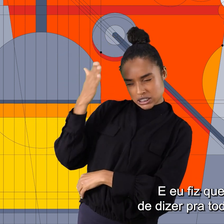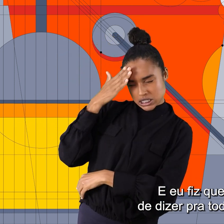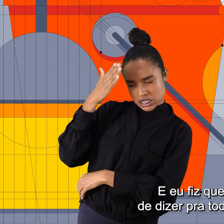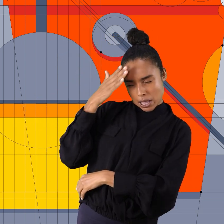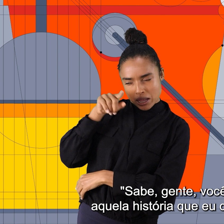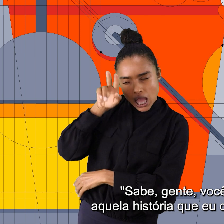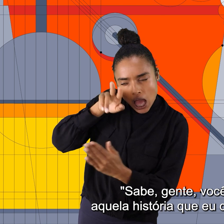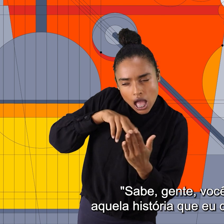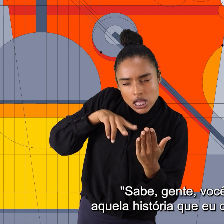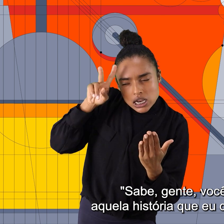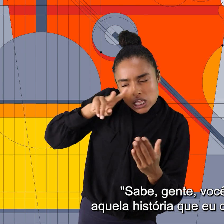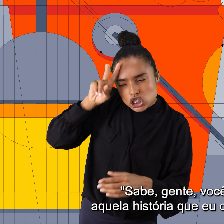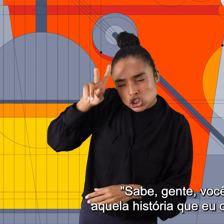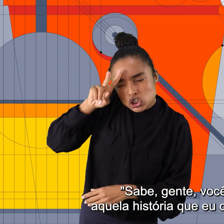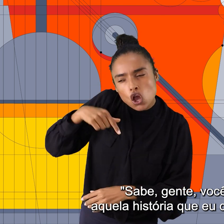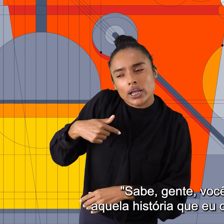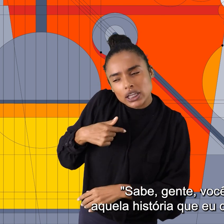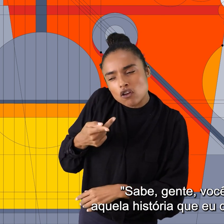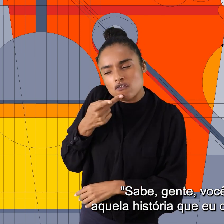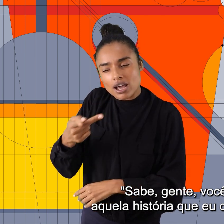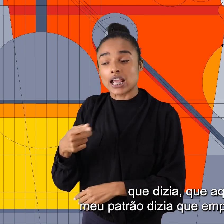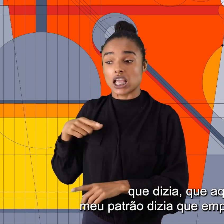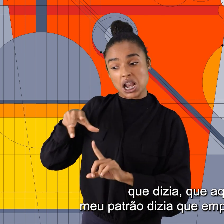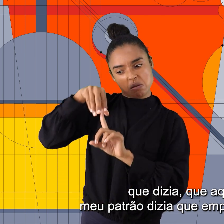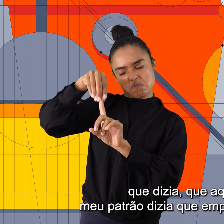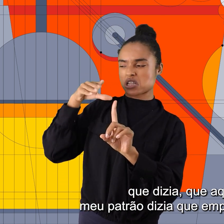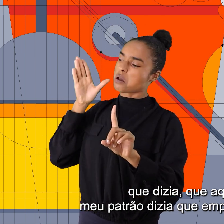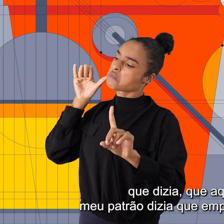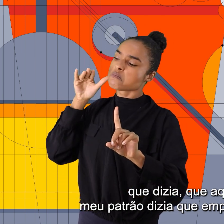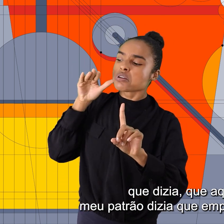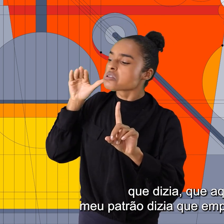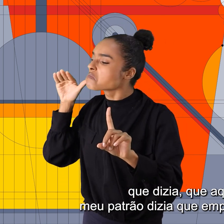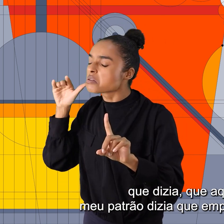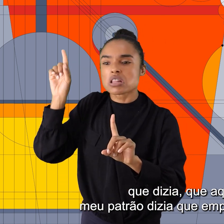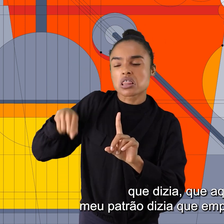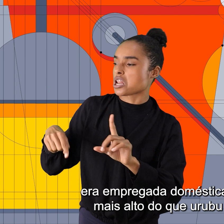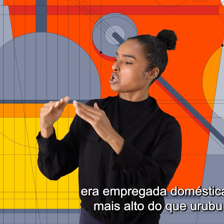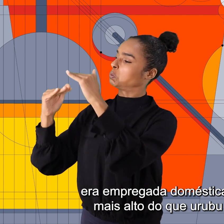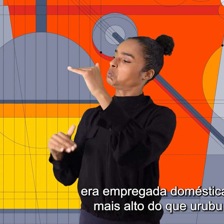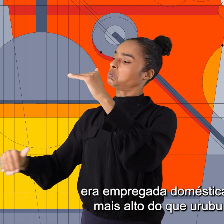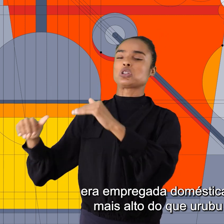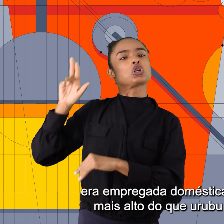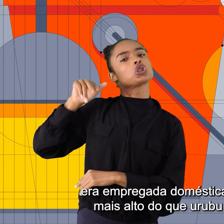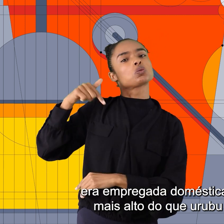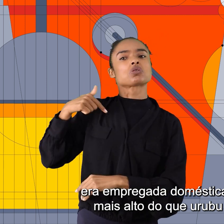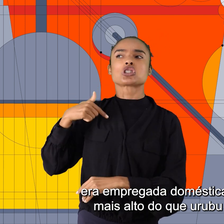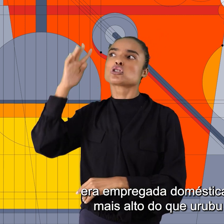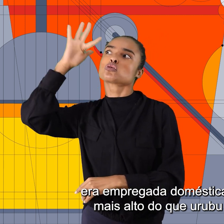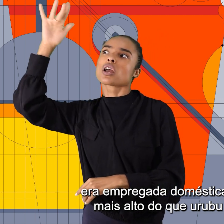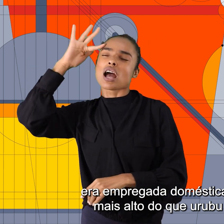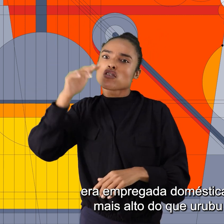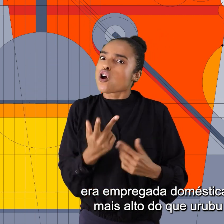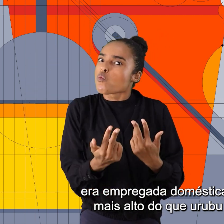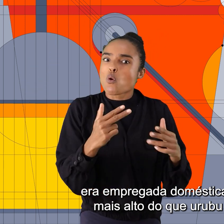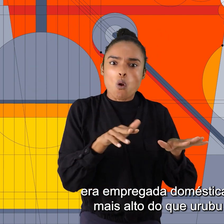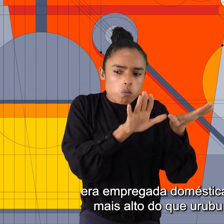turma: sabe, gente, você lembra aquela história que eu contei para você? Que meu patrão dizia que empregada doméstica era empregada doméstica, que eu sonhava mais alto